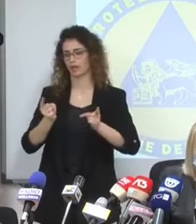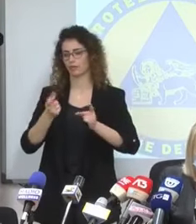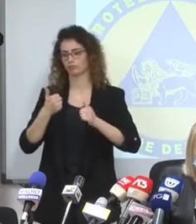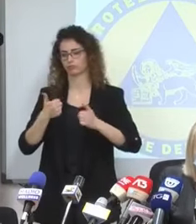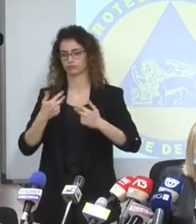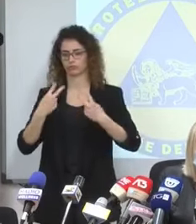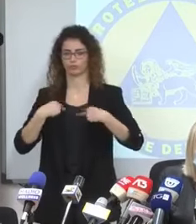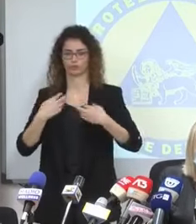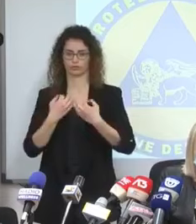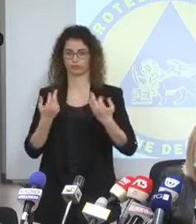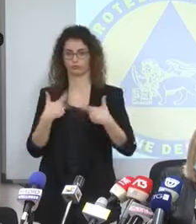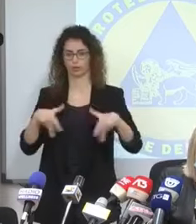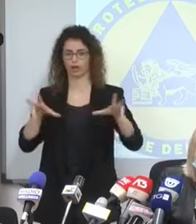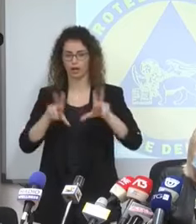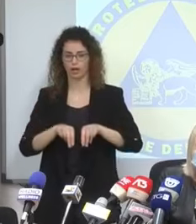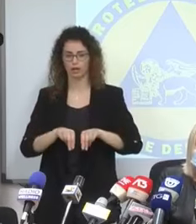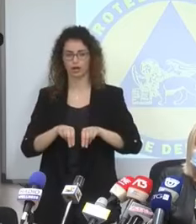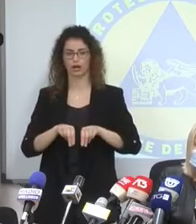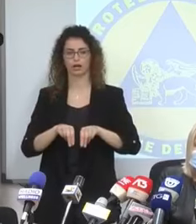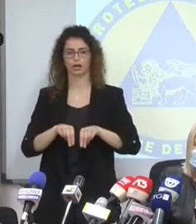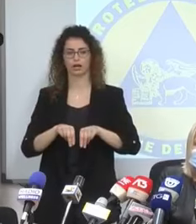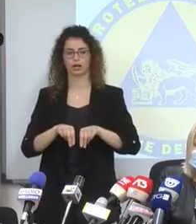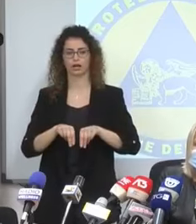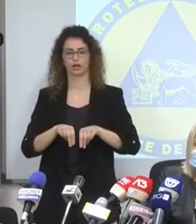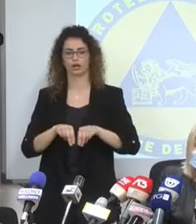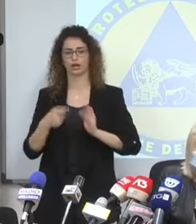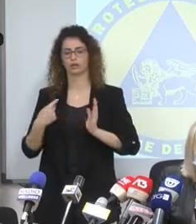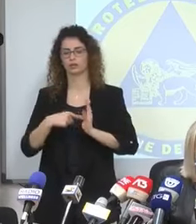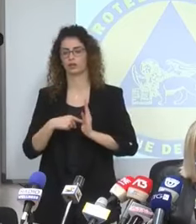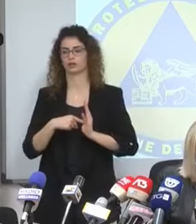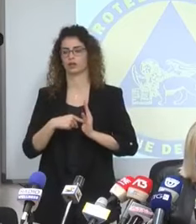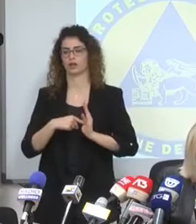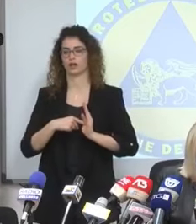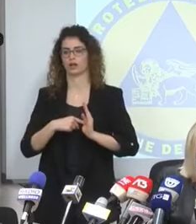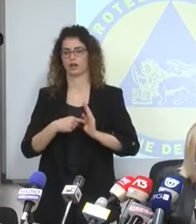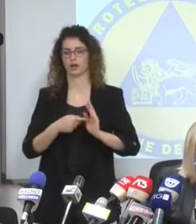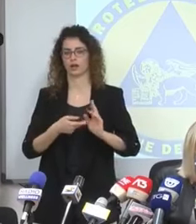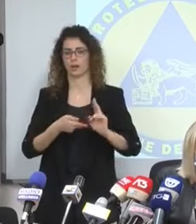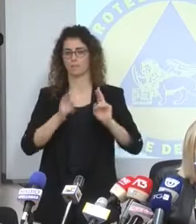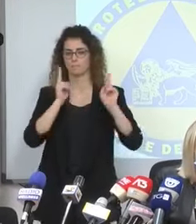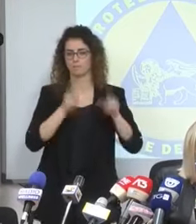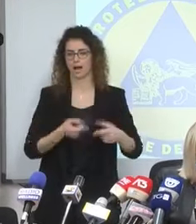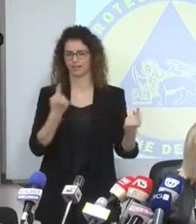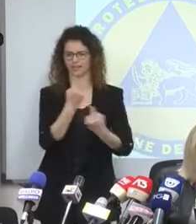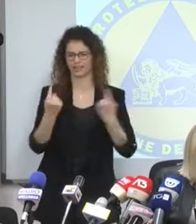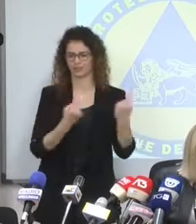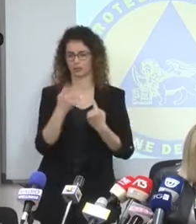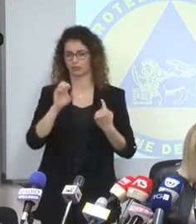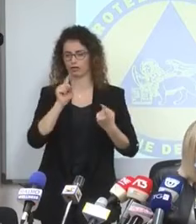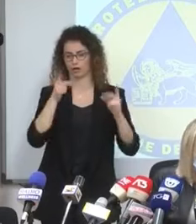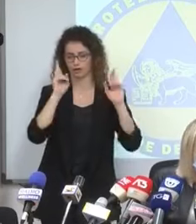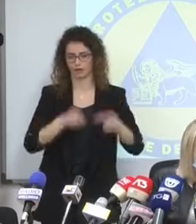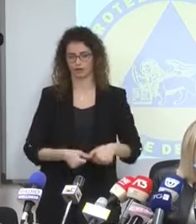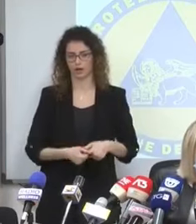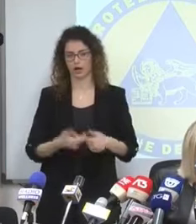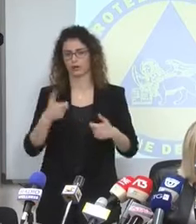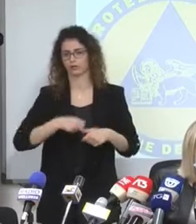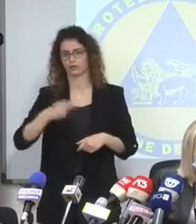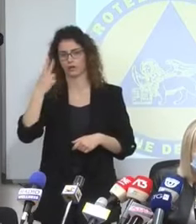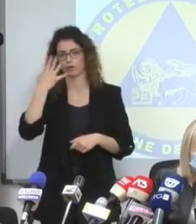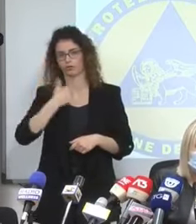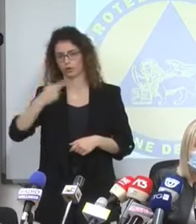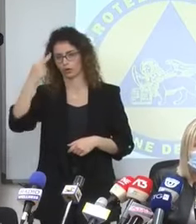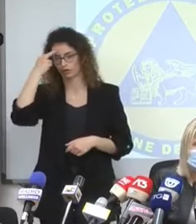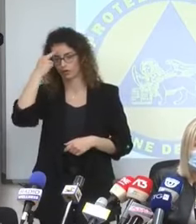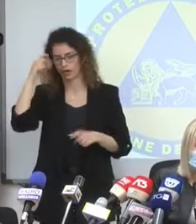normalità, probabilmente e fortunatamente prevale. E anche perché poi ricordiamolo, i vaccini insomma sono vaccini sicuri, questi